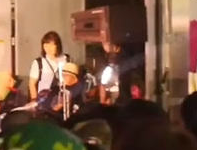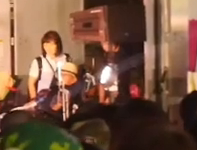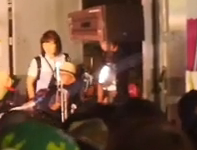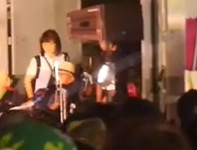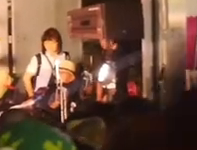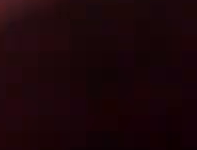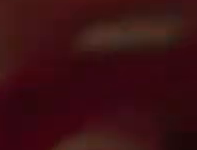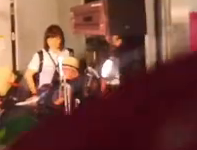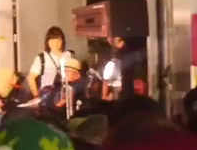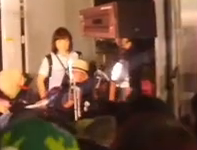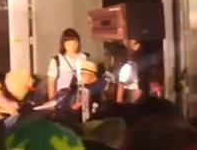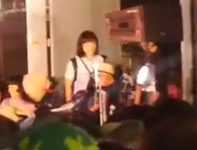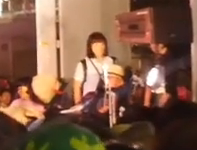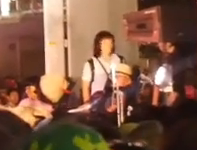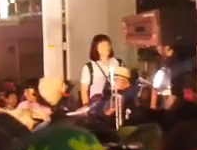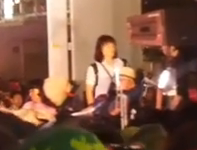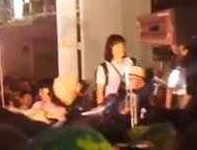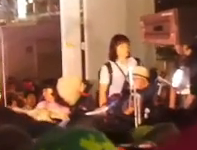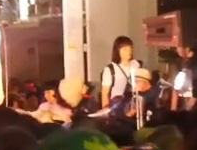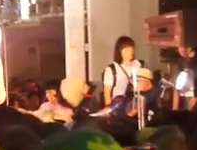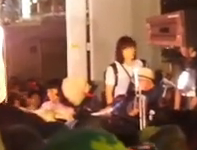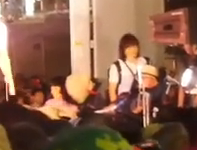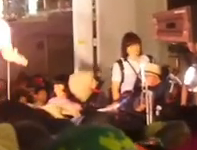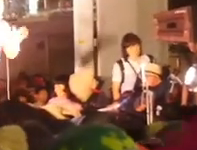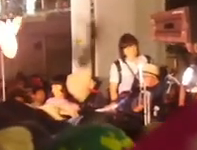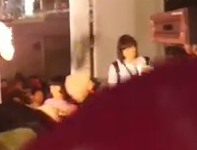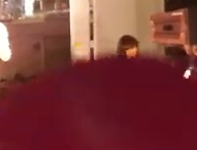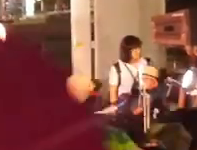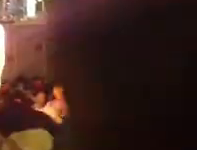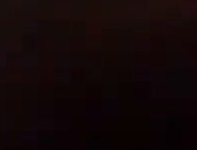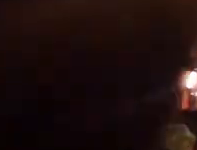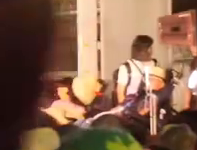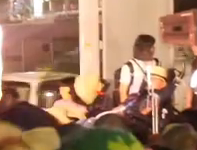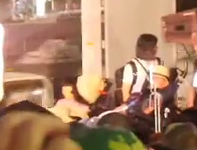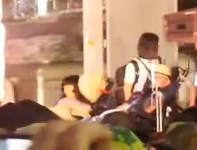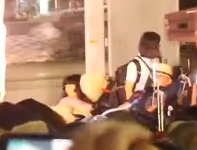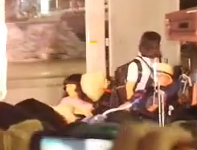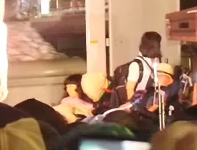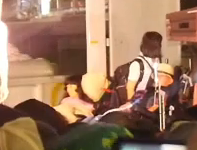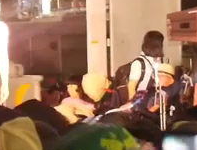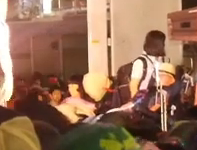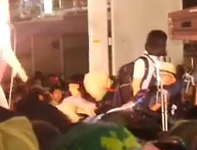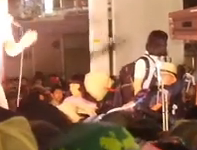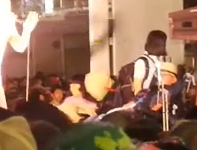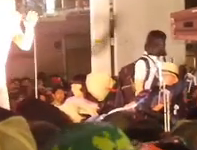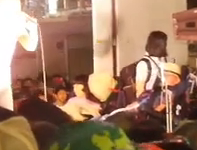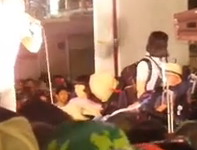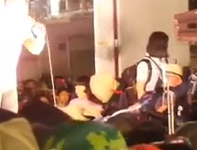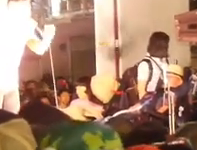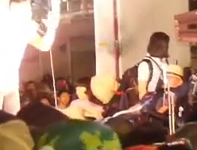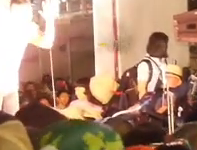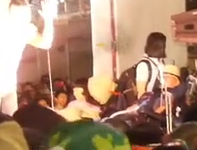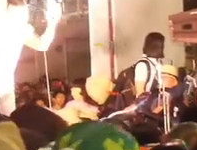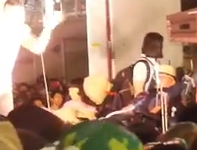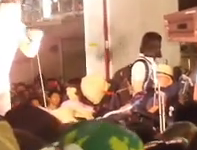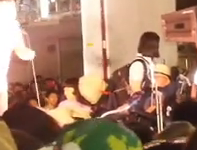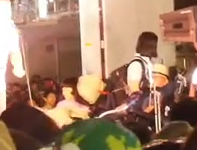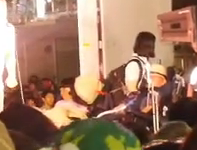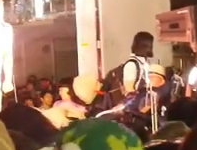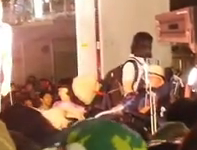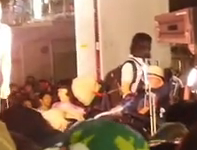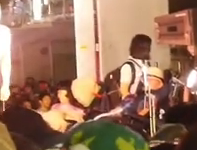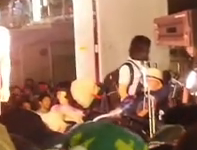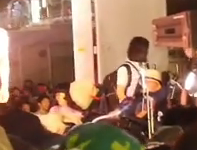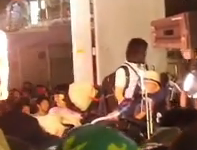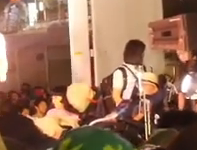要です。これこそが少子化、考えた時に絶対にやらなきゃいけないこと。これは若年